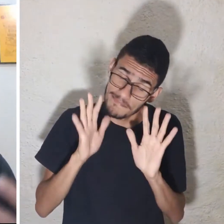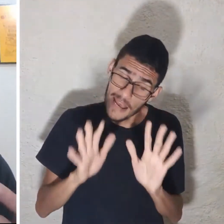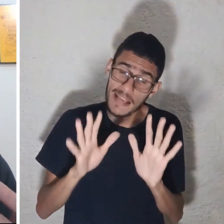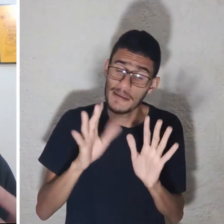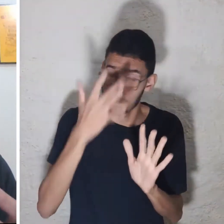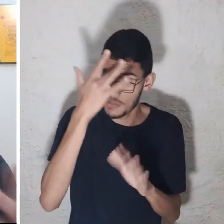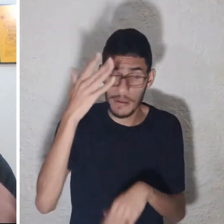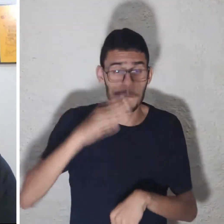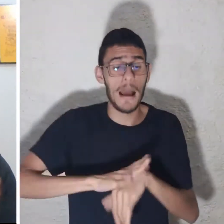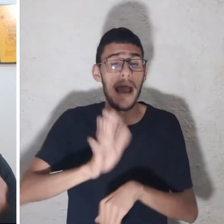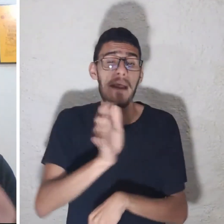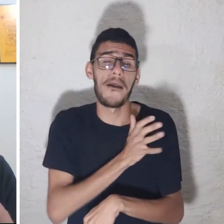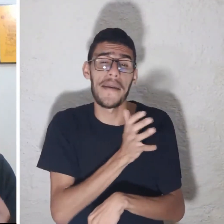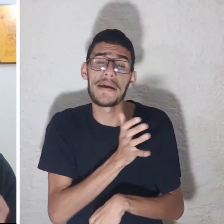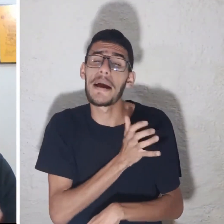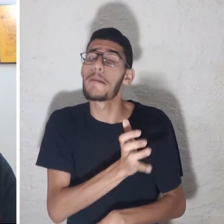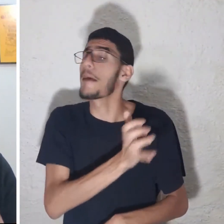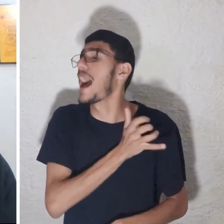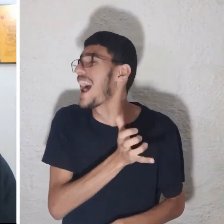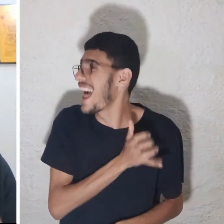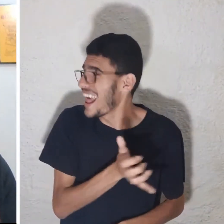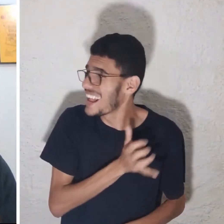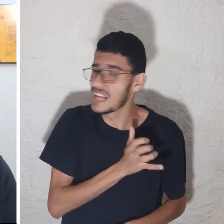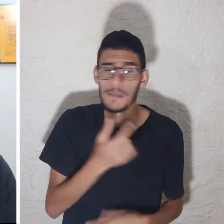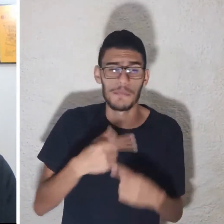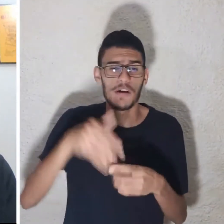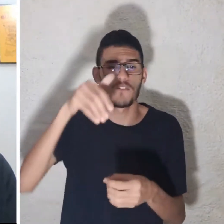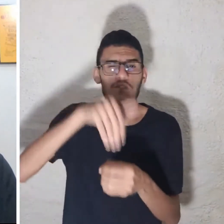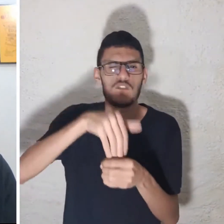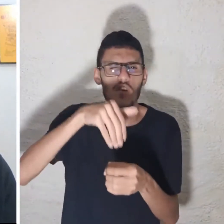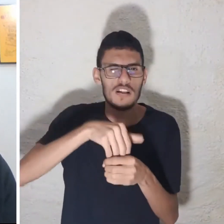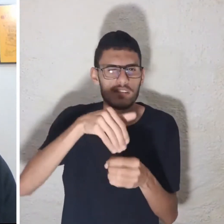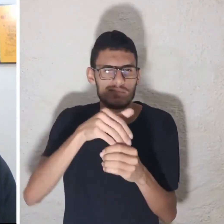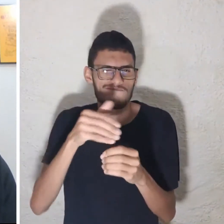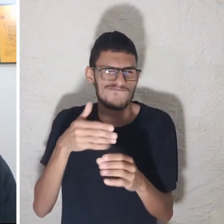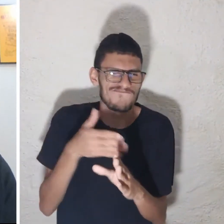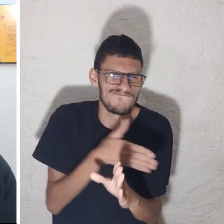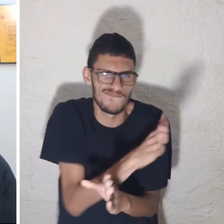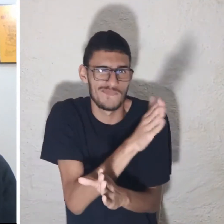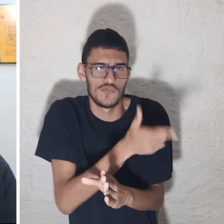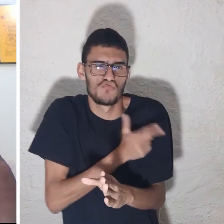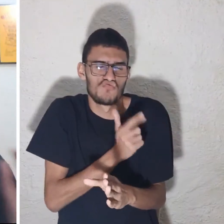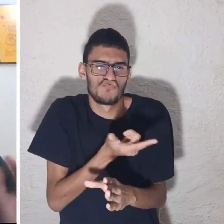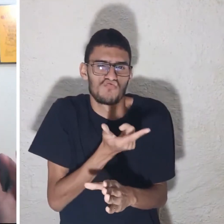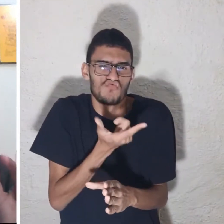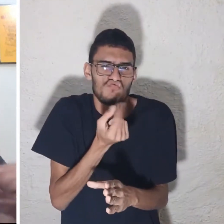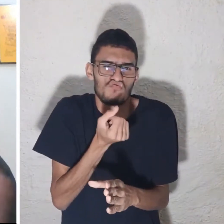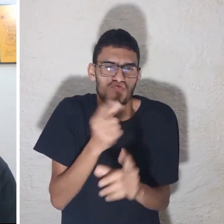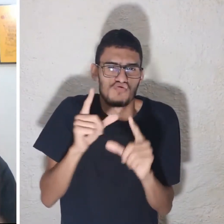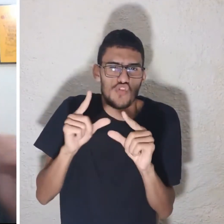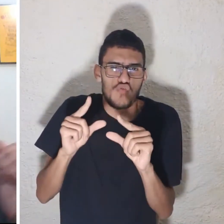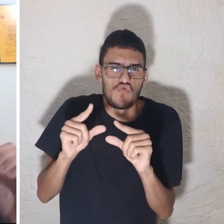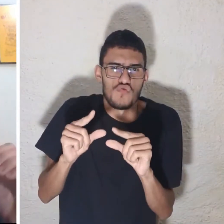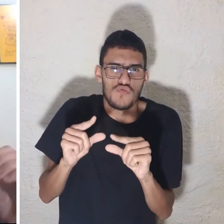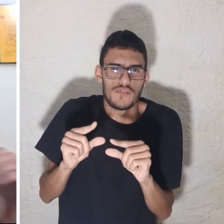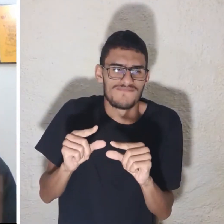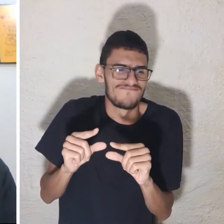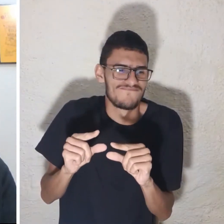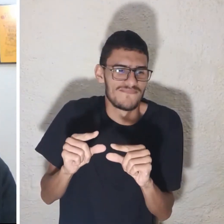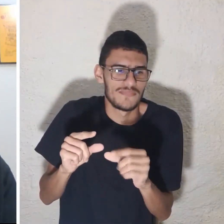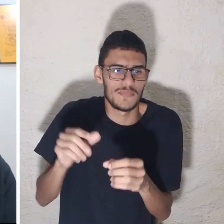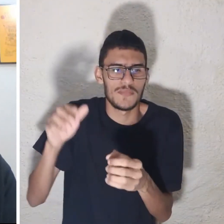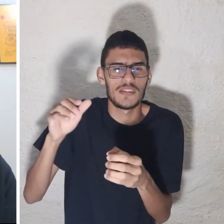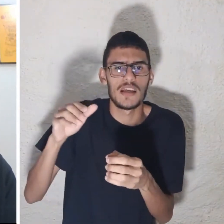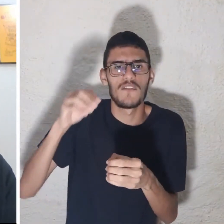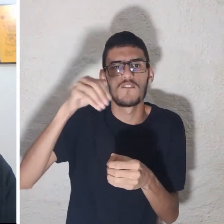mesmo assim, né, só os mais ricos entre os mais ricos, porque o voto era indireto. Quem tinha uma determinada renda, um determinado teto de